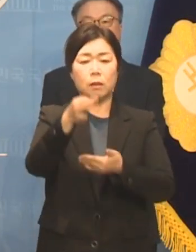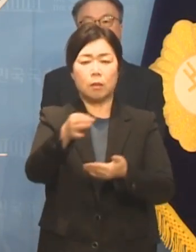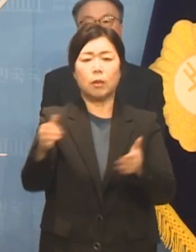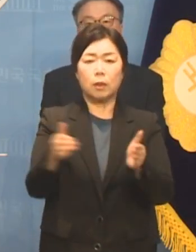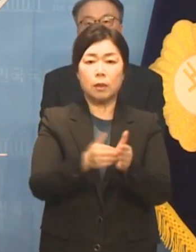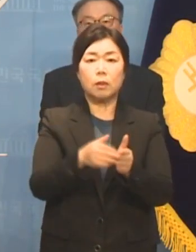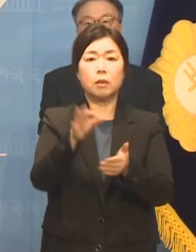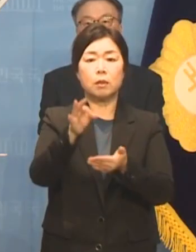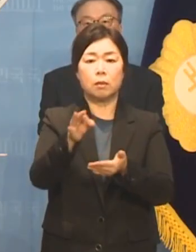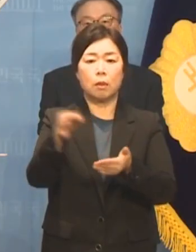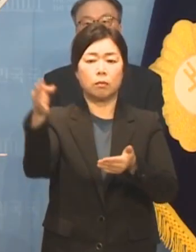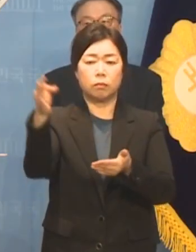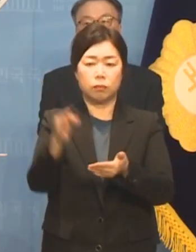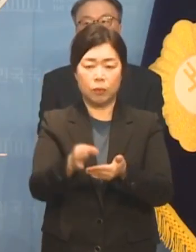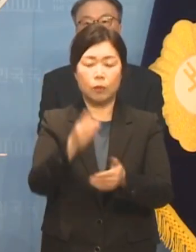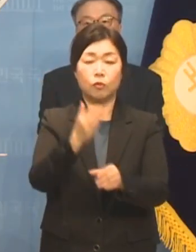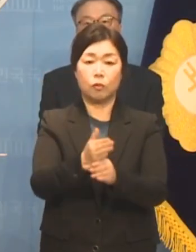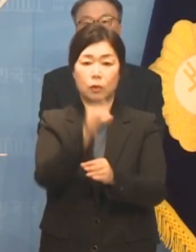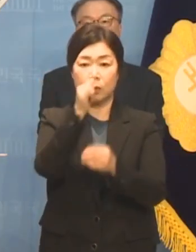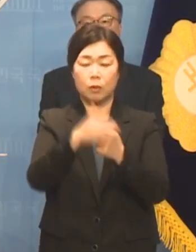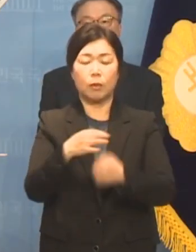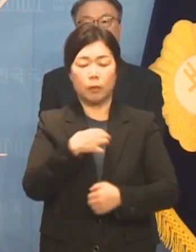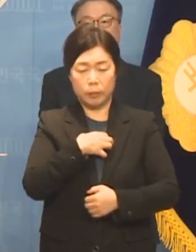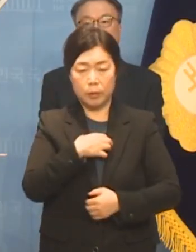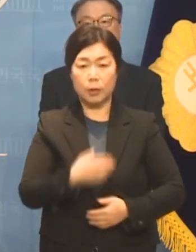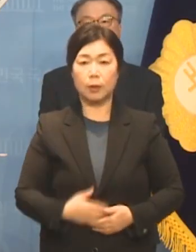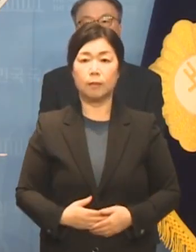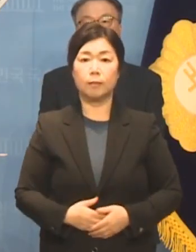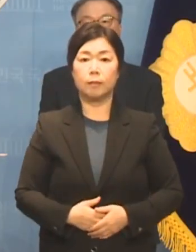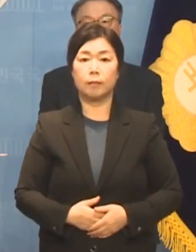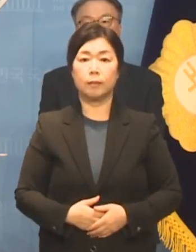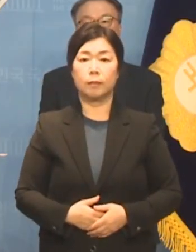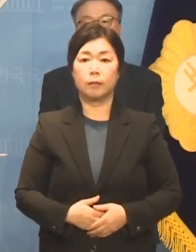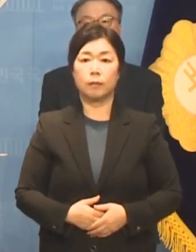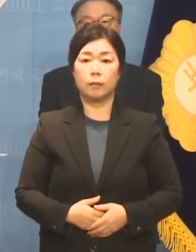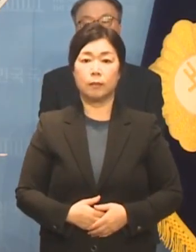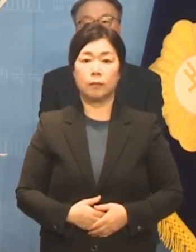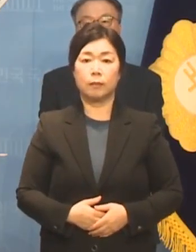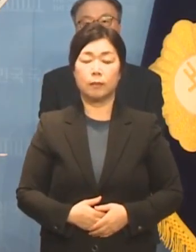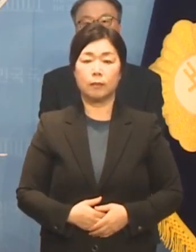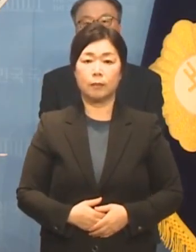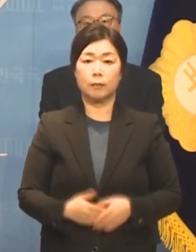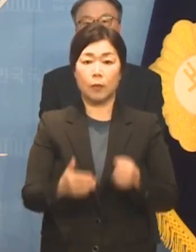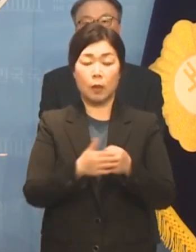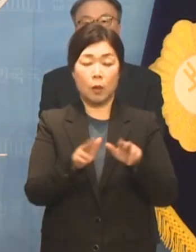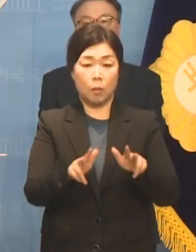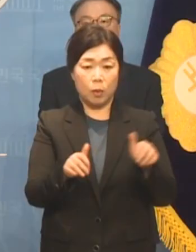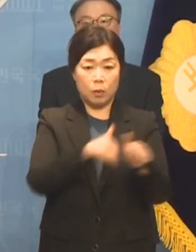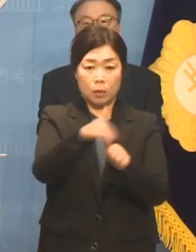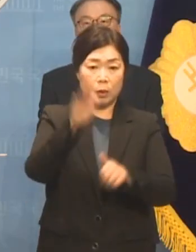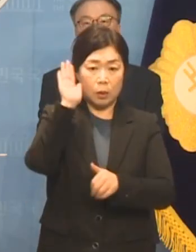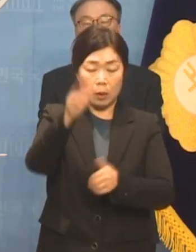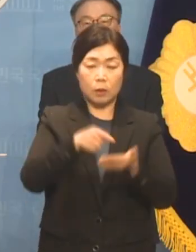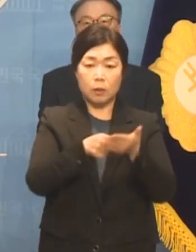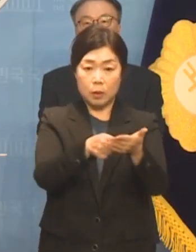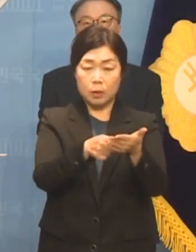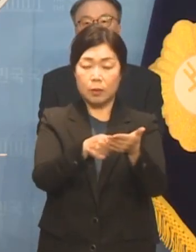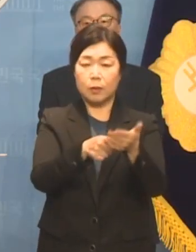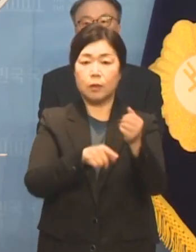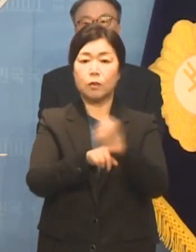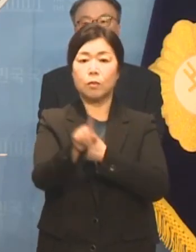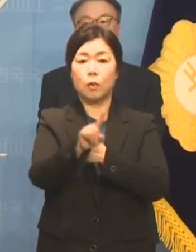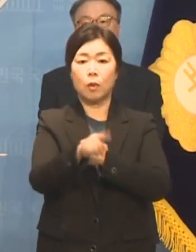기여도마저 빠르게 감소하고 있는 것이 우려스러운 대목입니다. 이에 이번 전망에서 제시하는